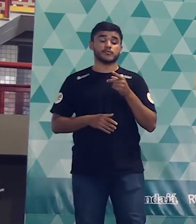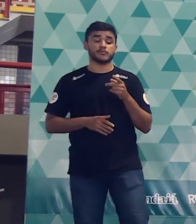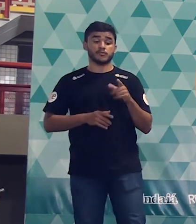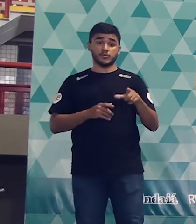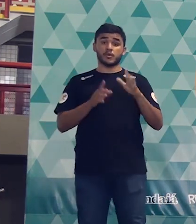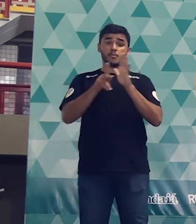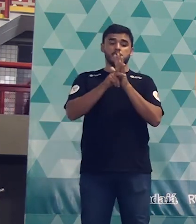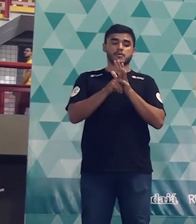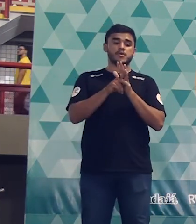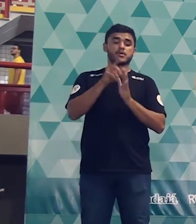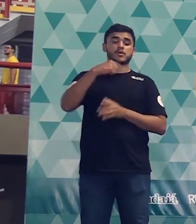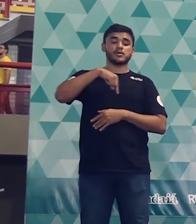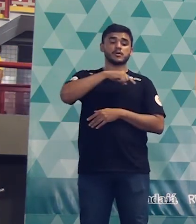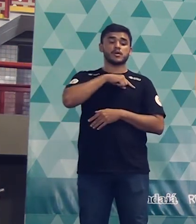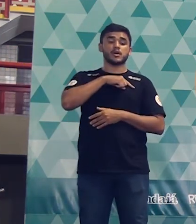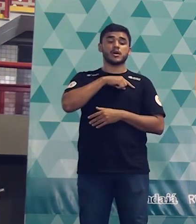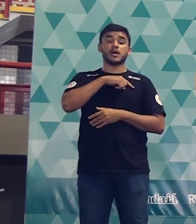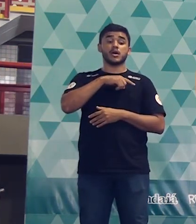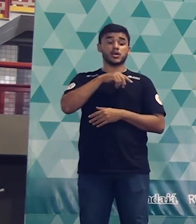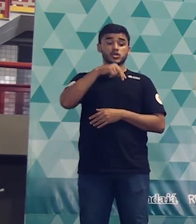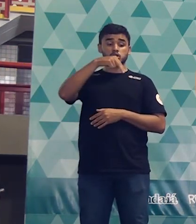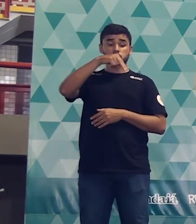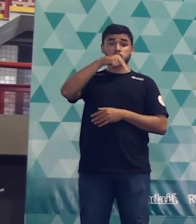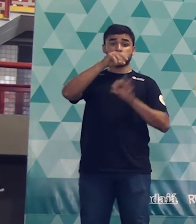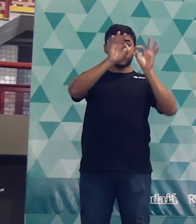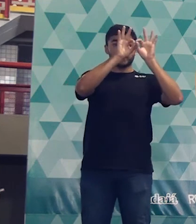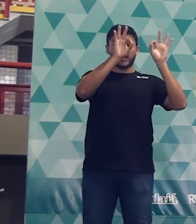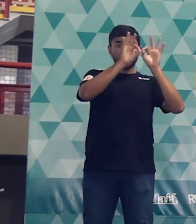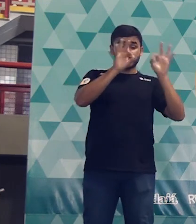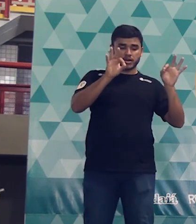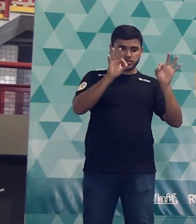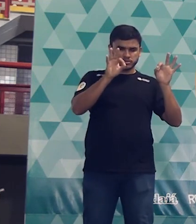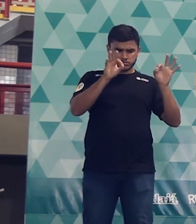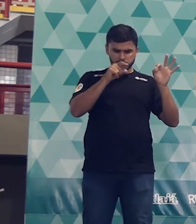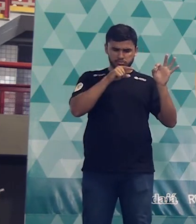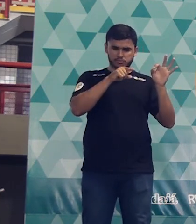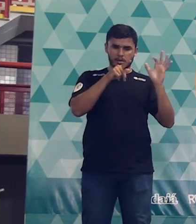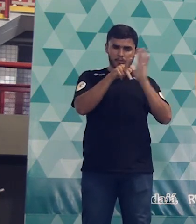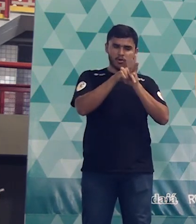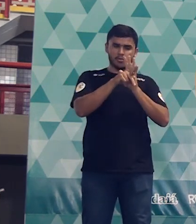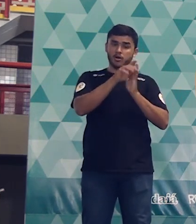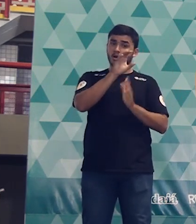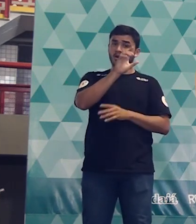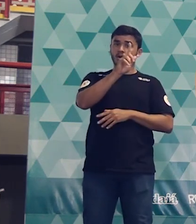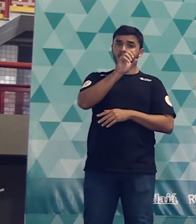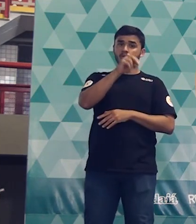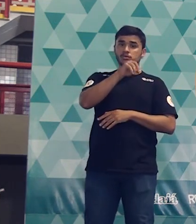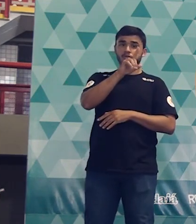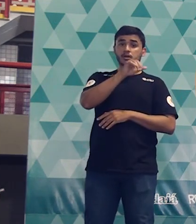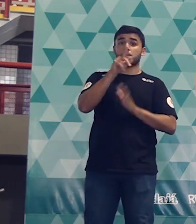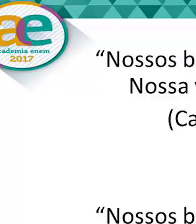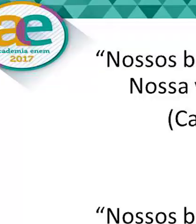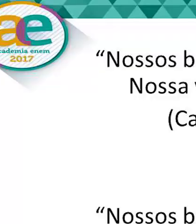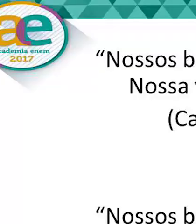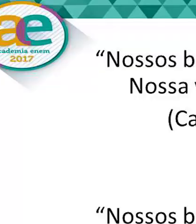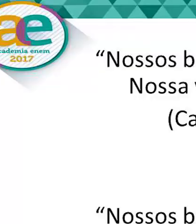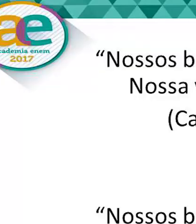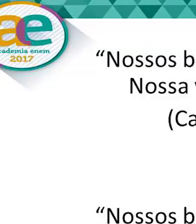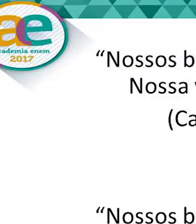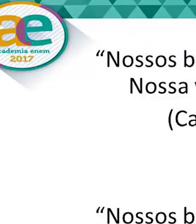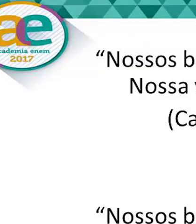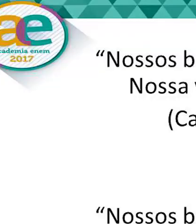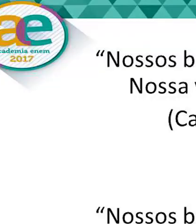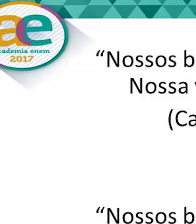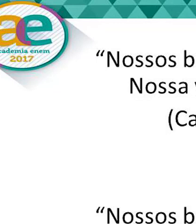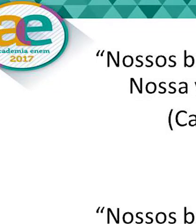vida, nossa vida mais amores. O hino nacional brasileiro. Nossos bosques têm